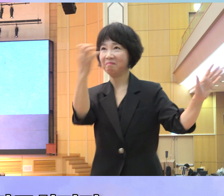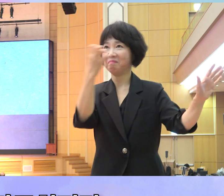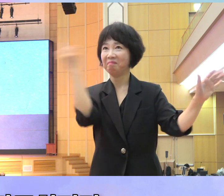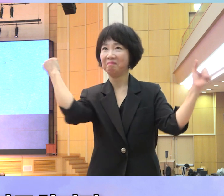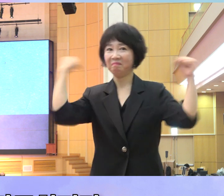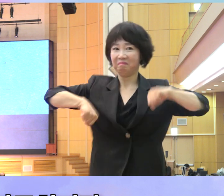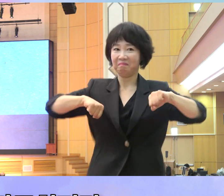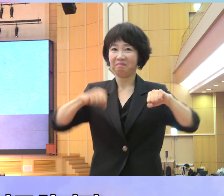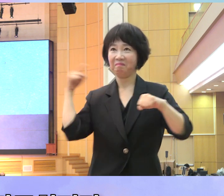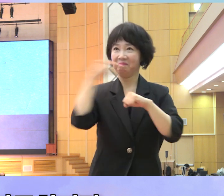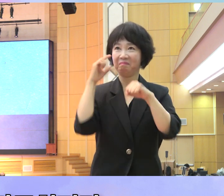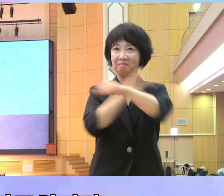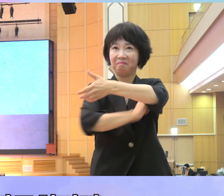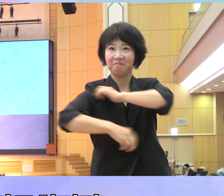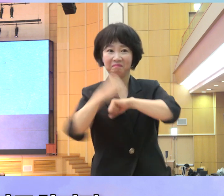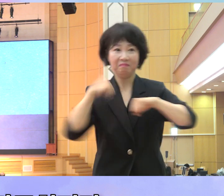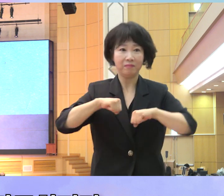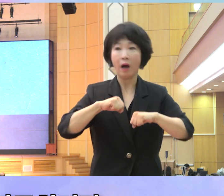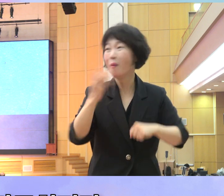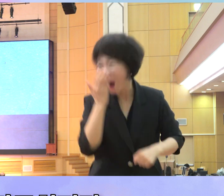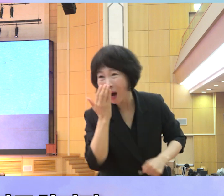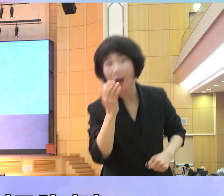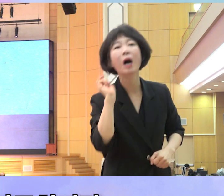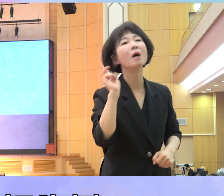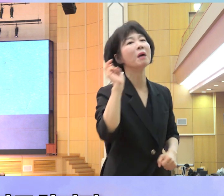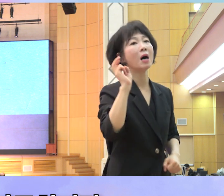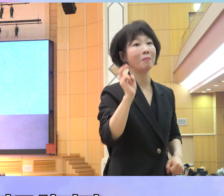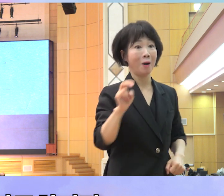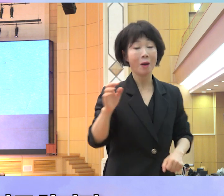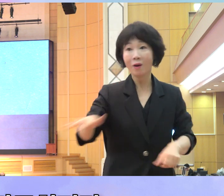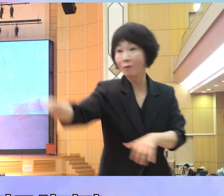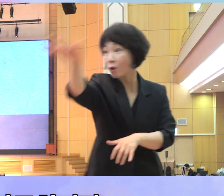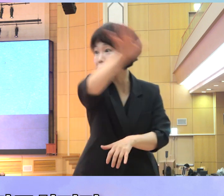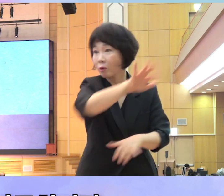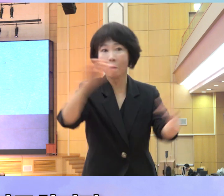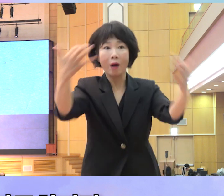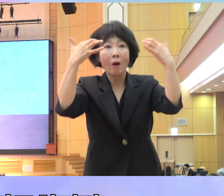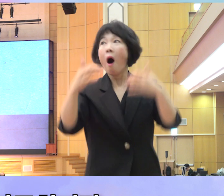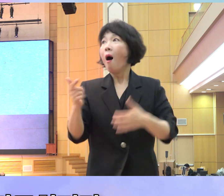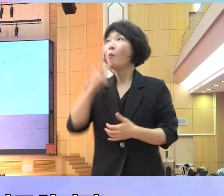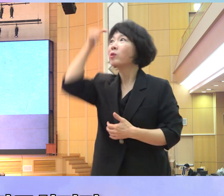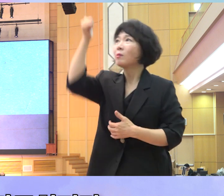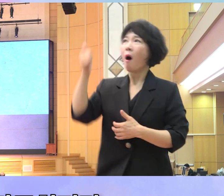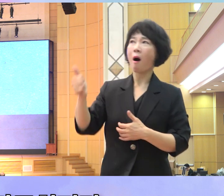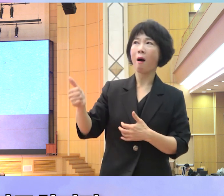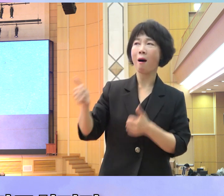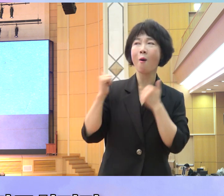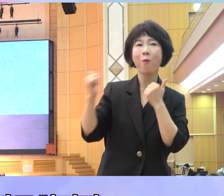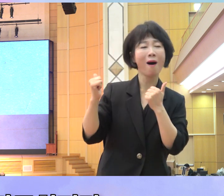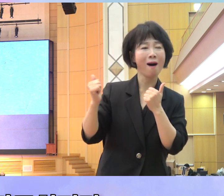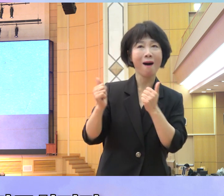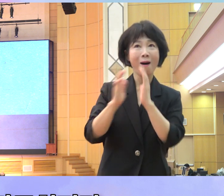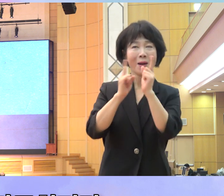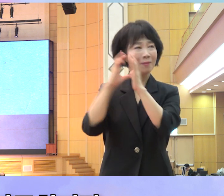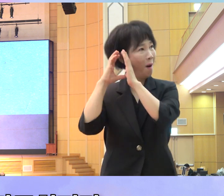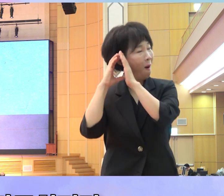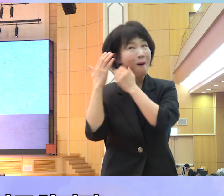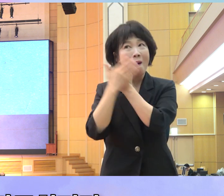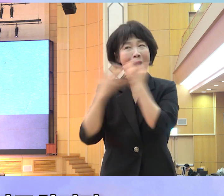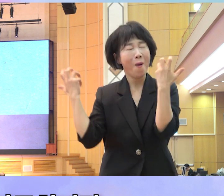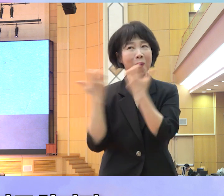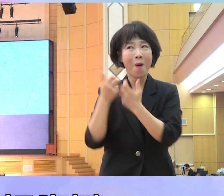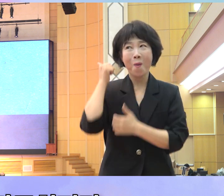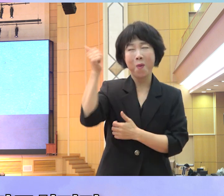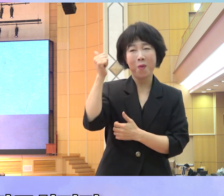저부터도요, 막 성도님들이 와서 설교가 좋다, 목회 잘한다, 등등 막 이런 말씀하면요,